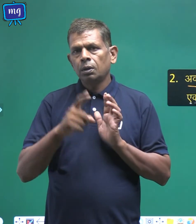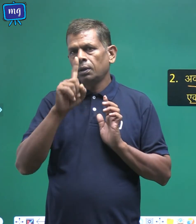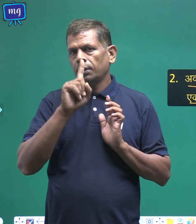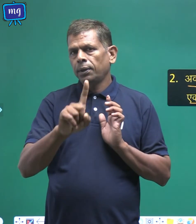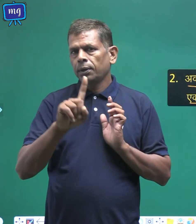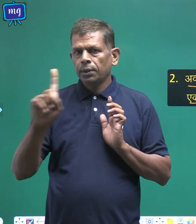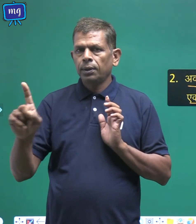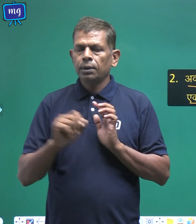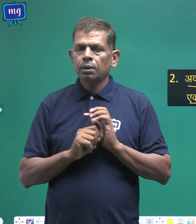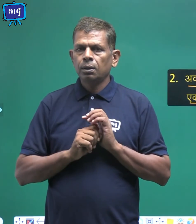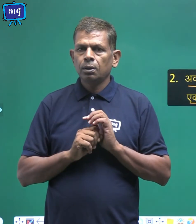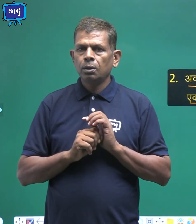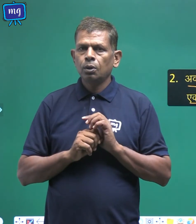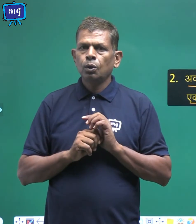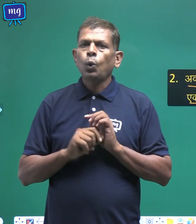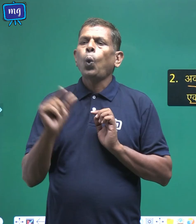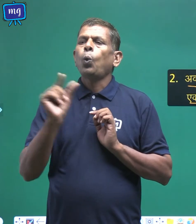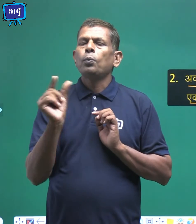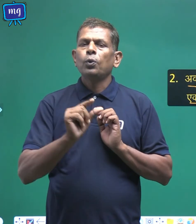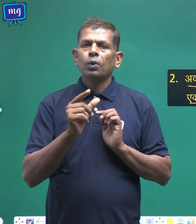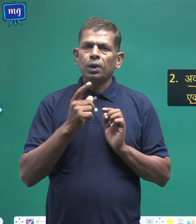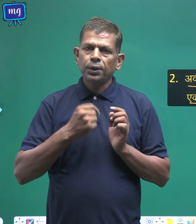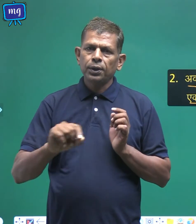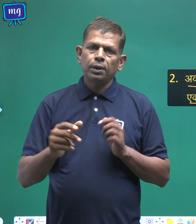एक एक उपयोग लिखिए।